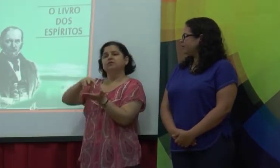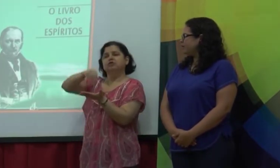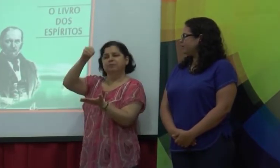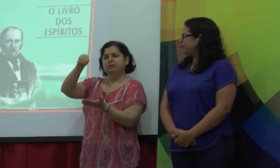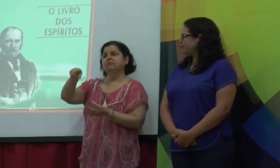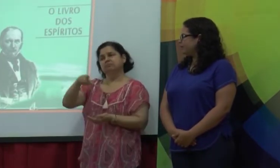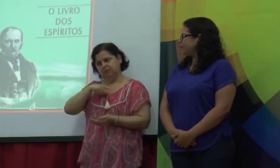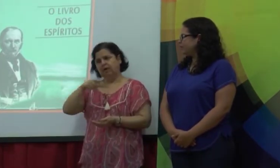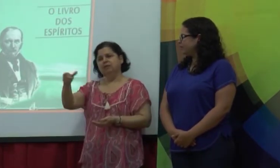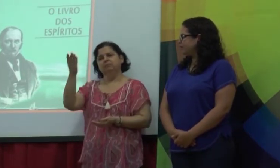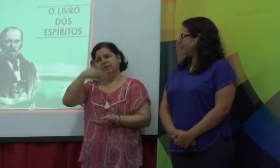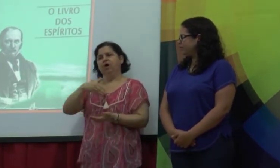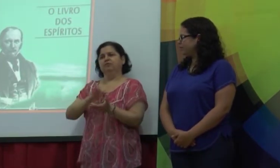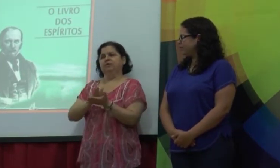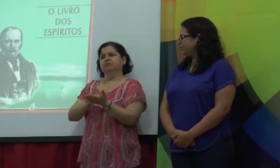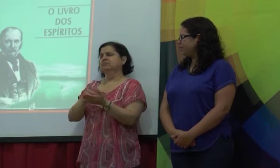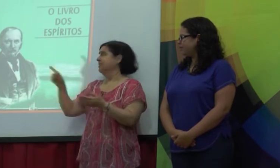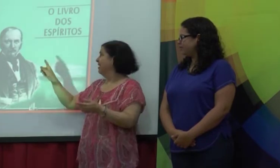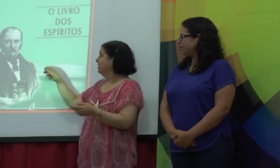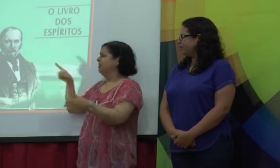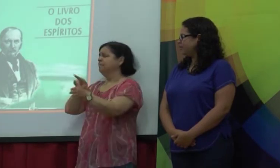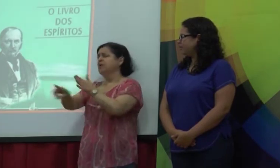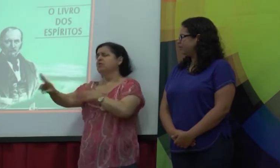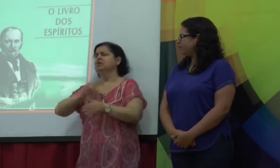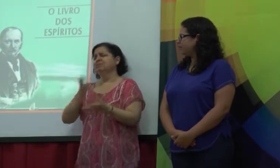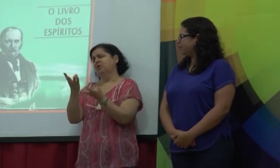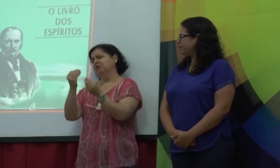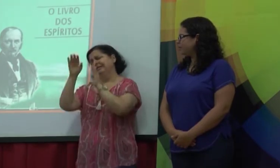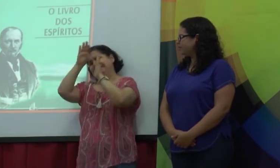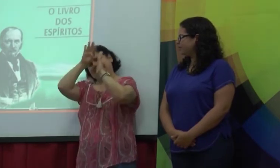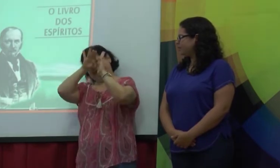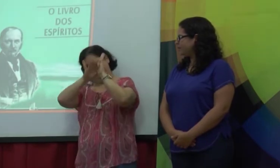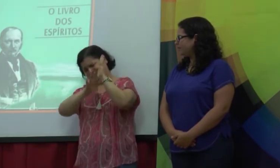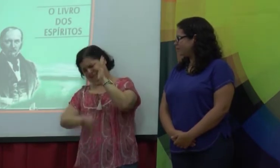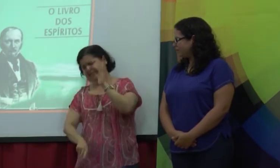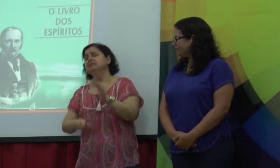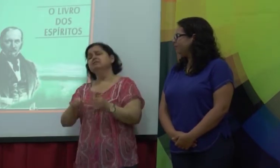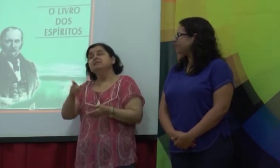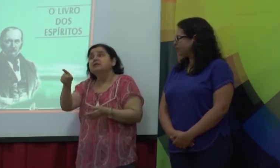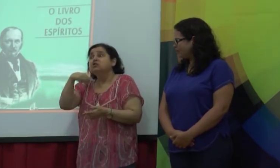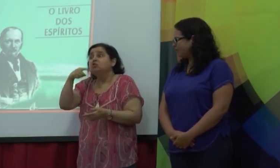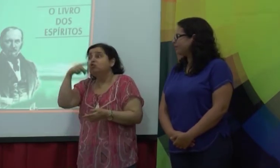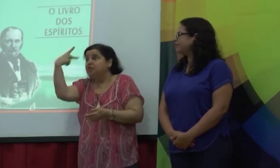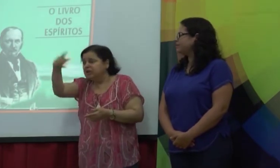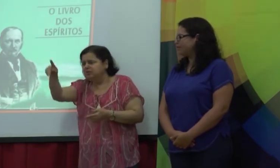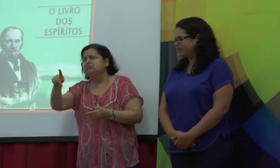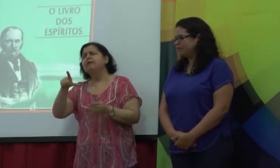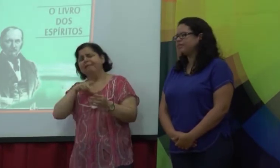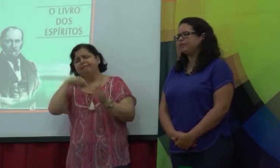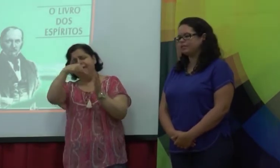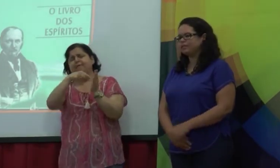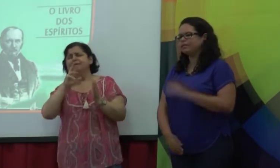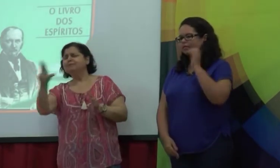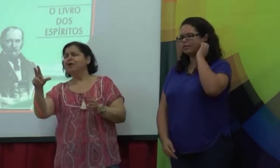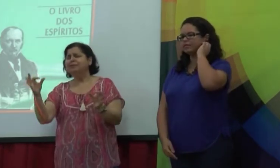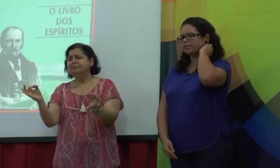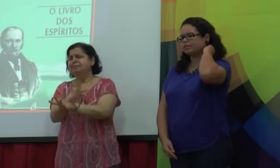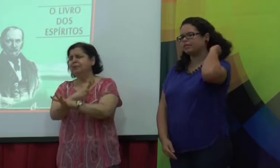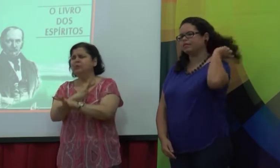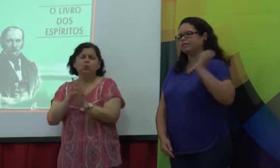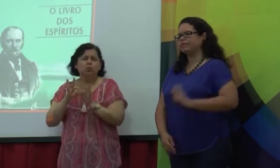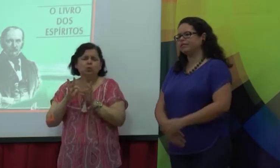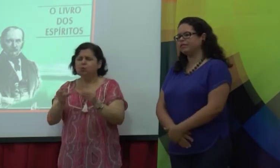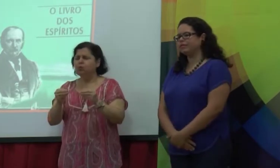no livro dos Espíritos, tem essa comprovação, esse conteúdo, essas respostas todas que foram